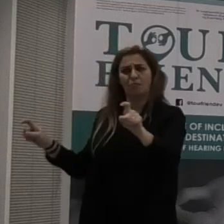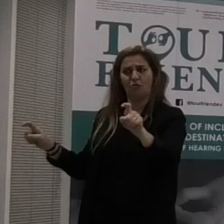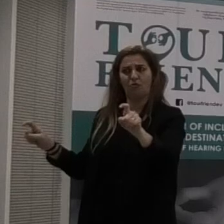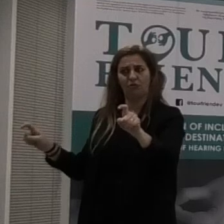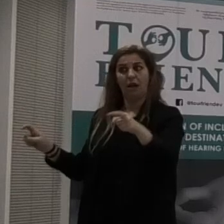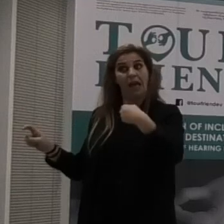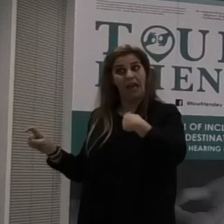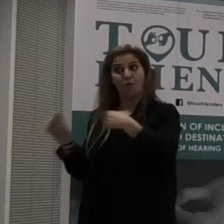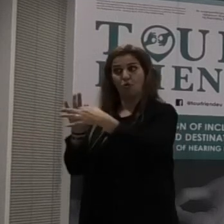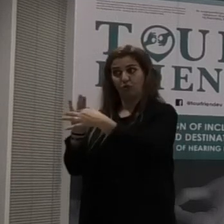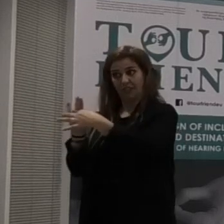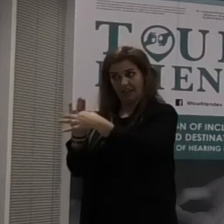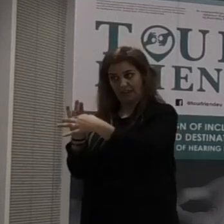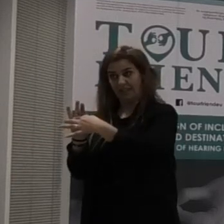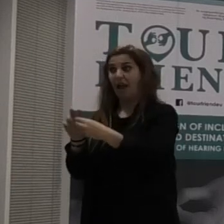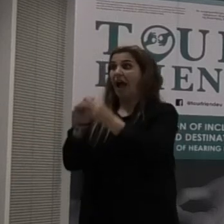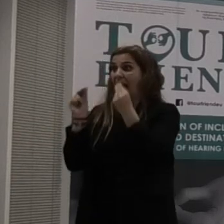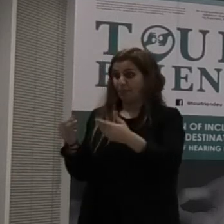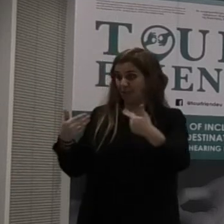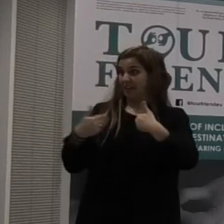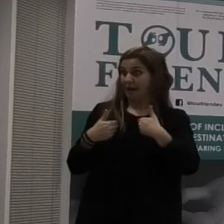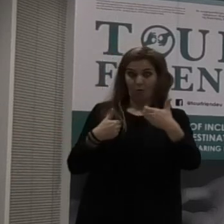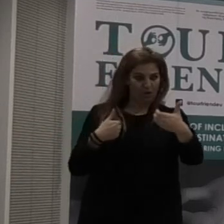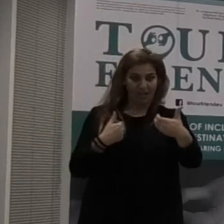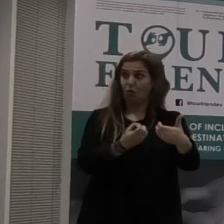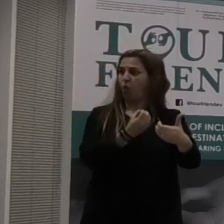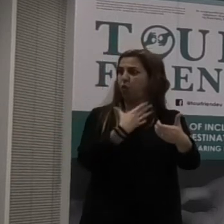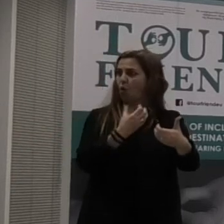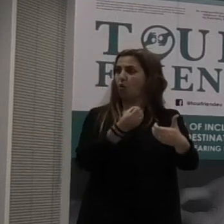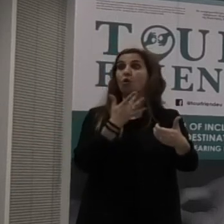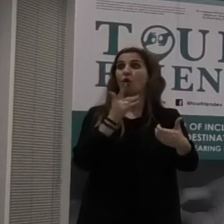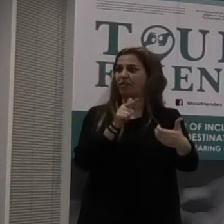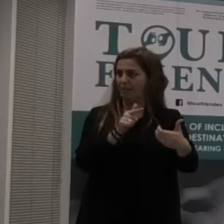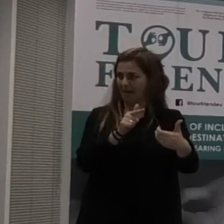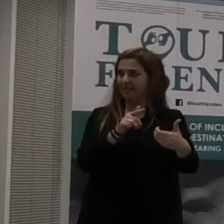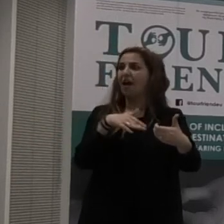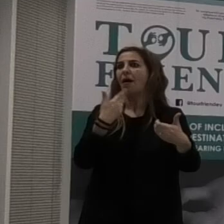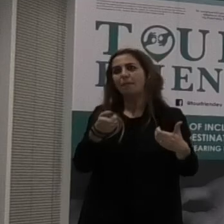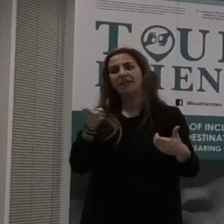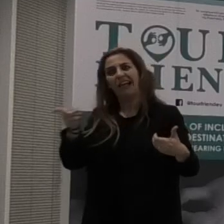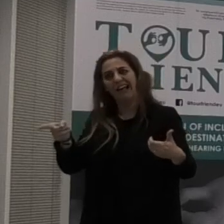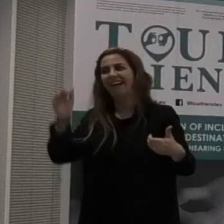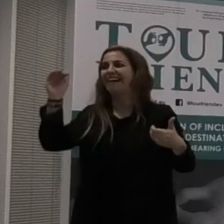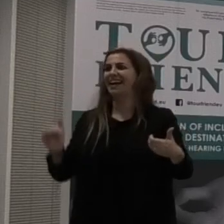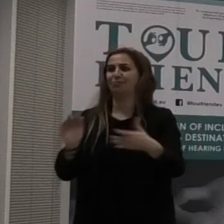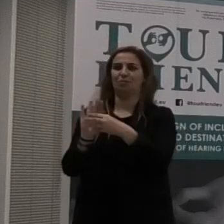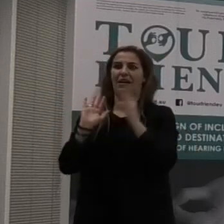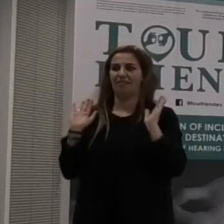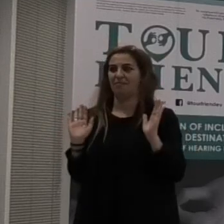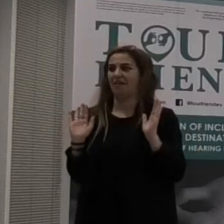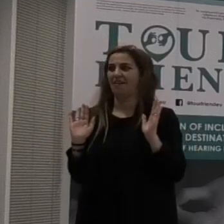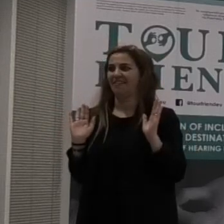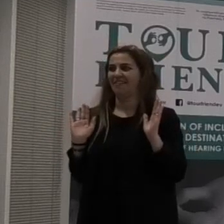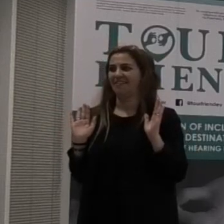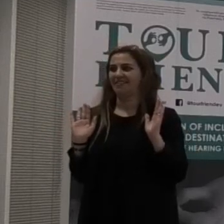που αναδεικνύουν το αυθεντικό τοπικό ελληνικό προϊόν, και μέσα από τις συνεργασίες μας με αυτά τα καταστήματα μπορεί κάποιος να πάει